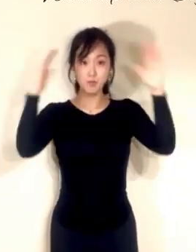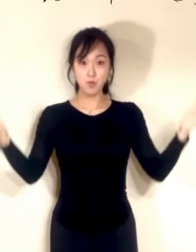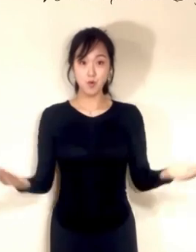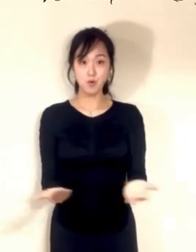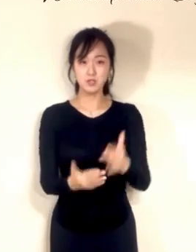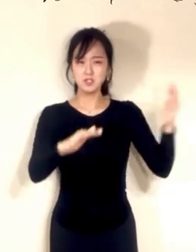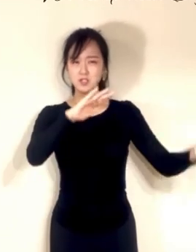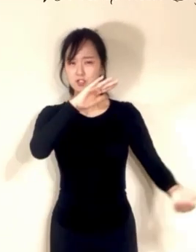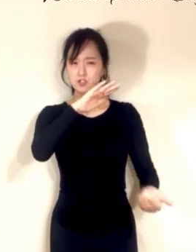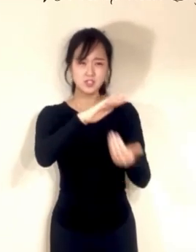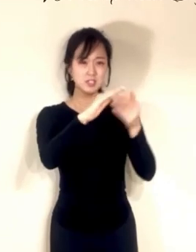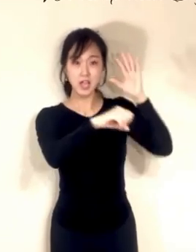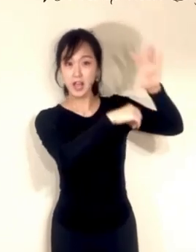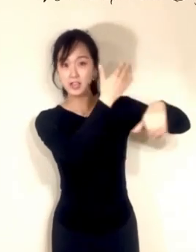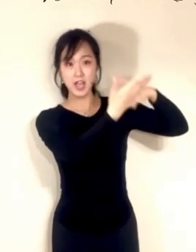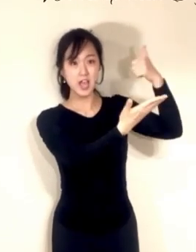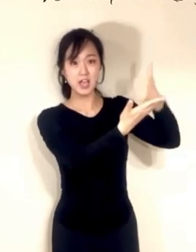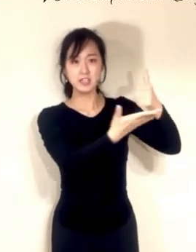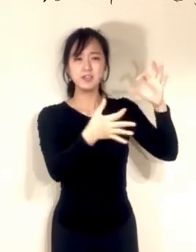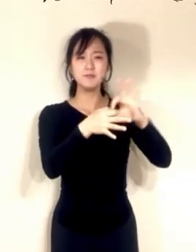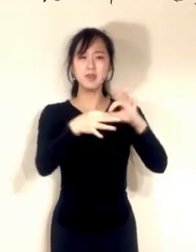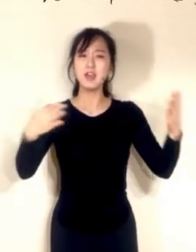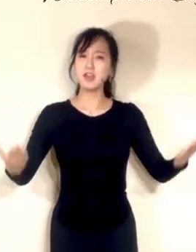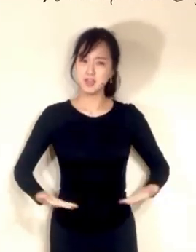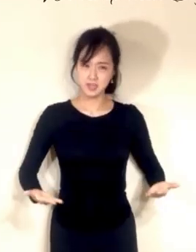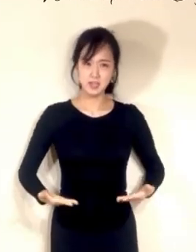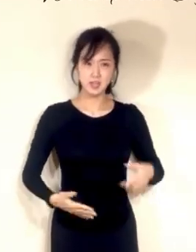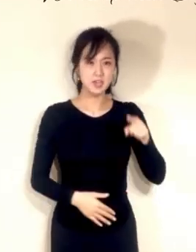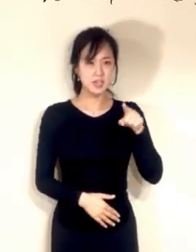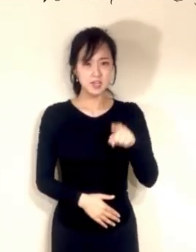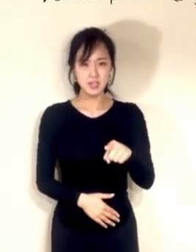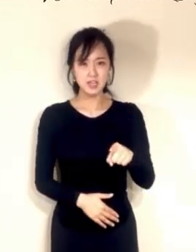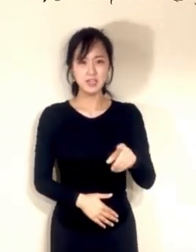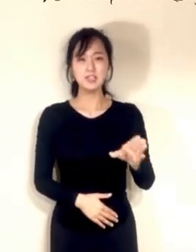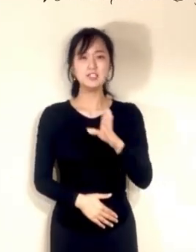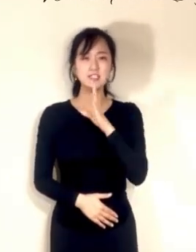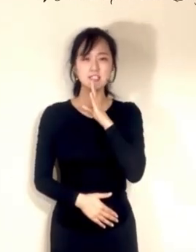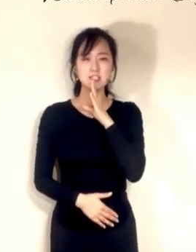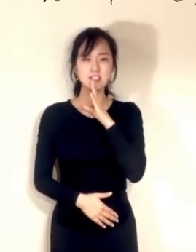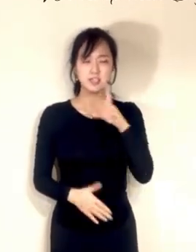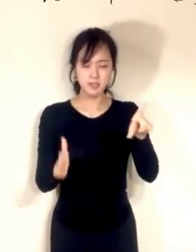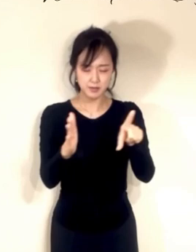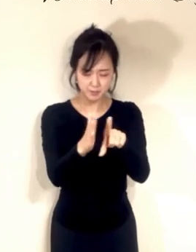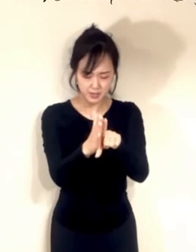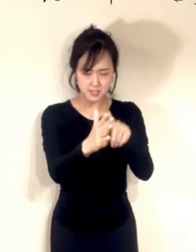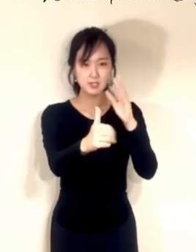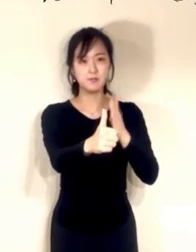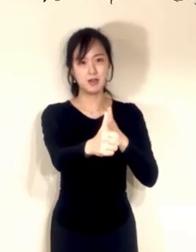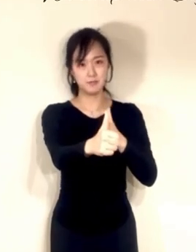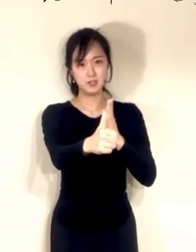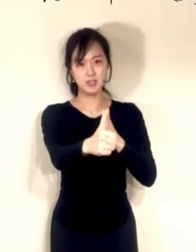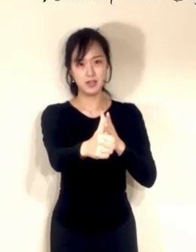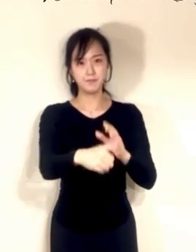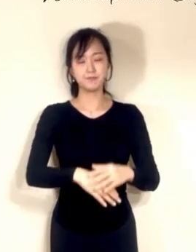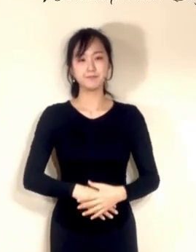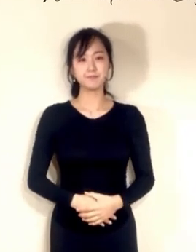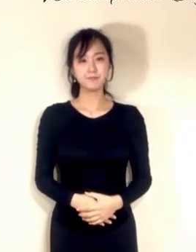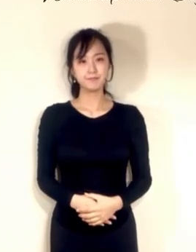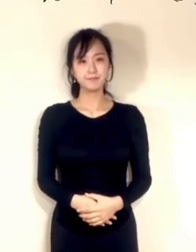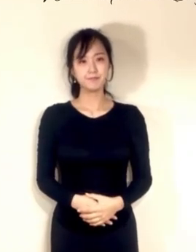만사를 성취하시며 이루시는 하나님의 일, 여러분 이 진리를 믿으시기를 바랍니다.